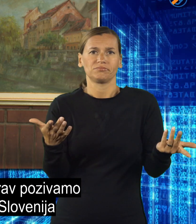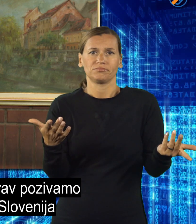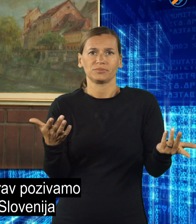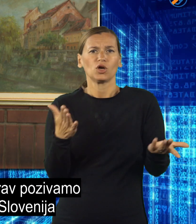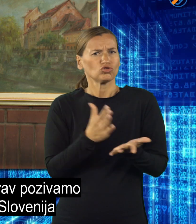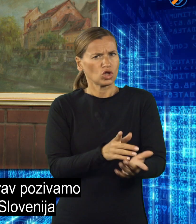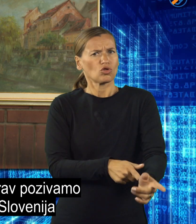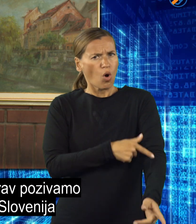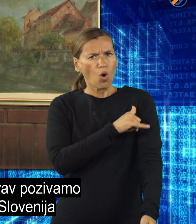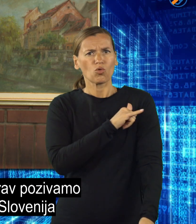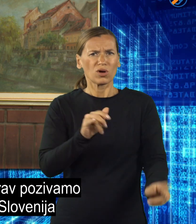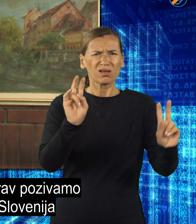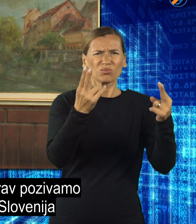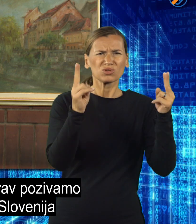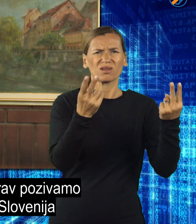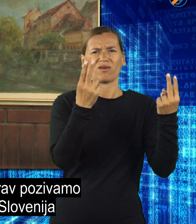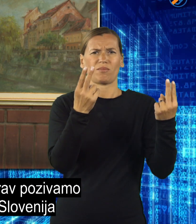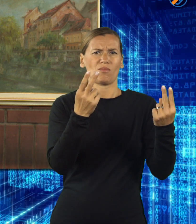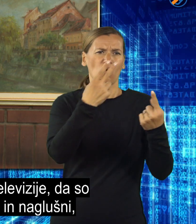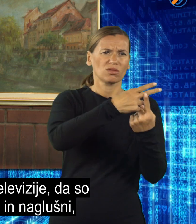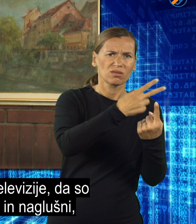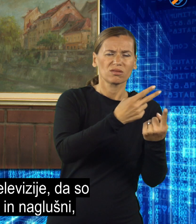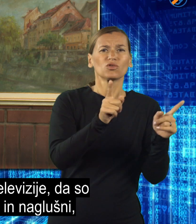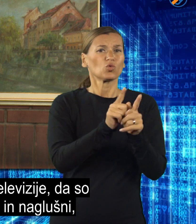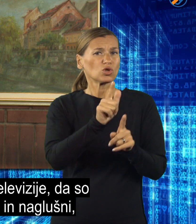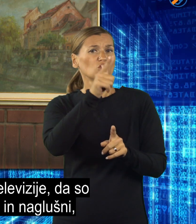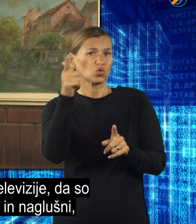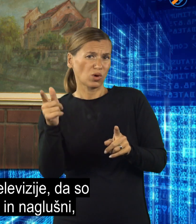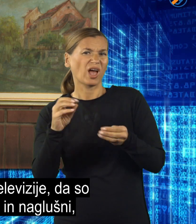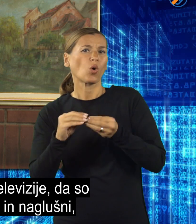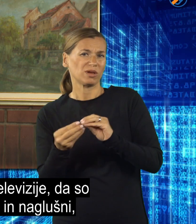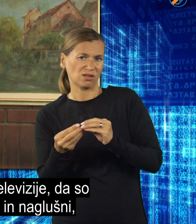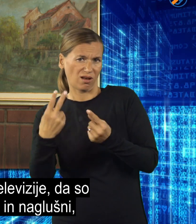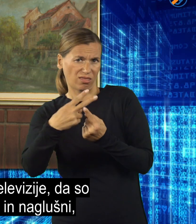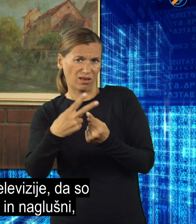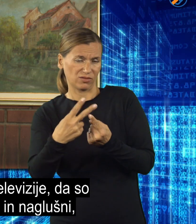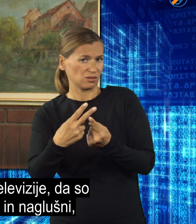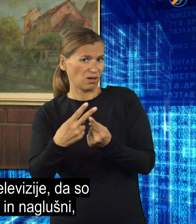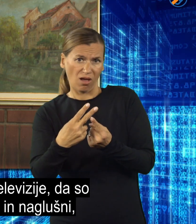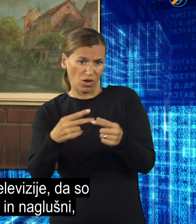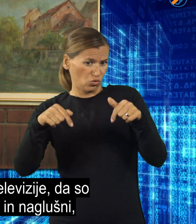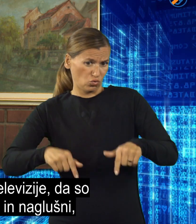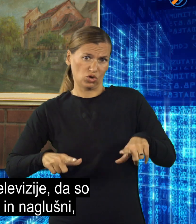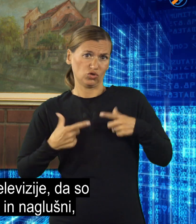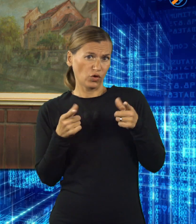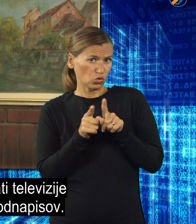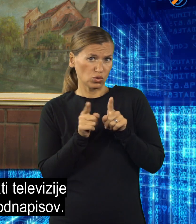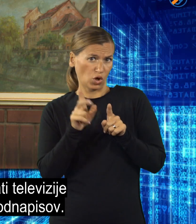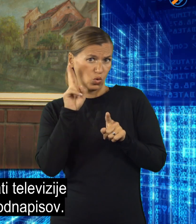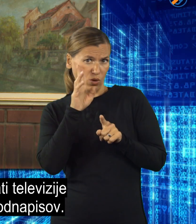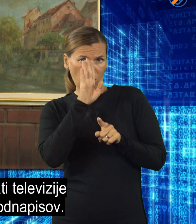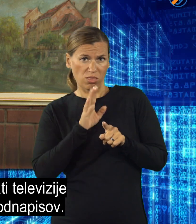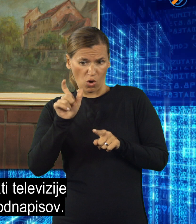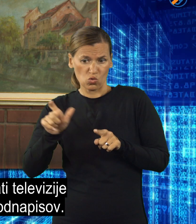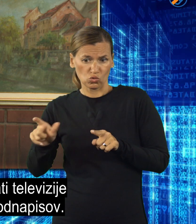pravzaprav pozivamo tako javno RTV Slovenija kot vse komercialne televizije, da so med nami tudi gluhi in naglušni, ki